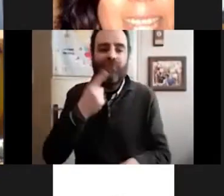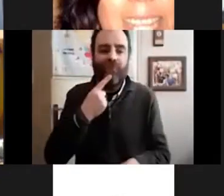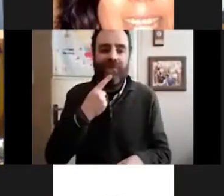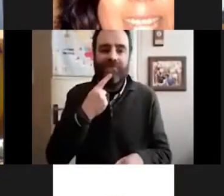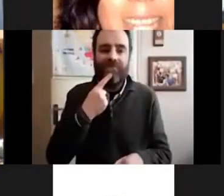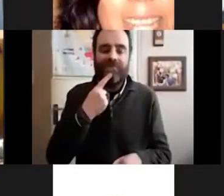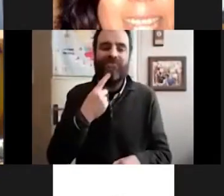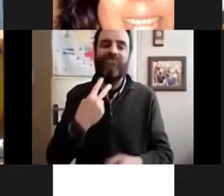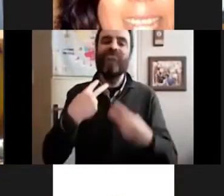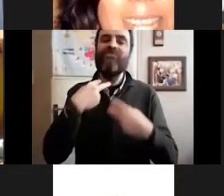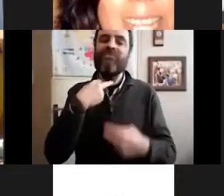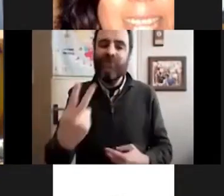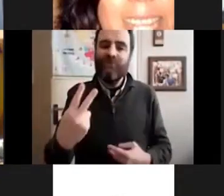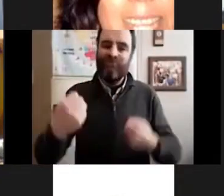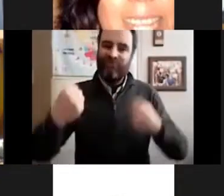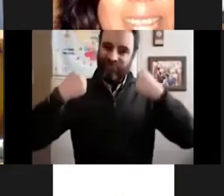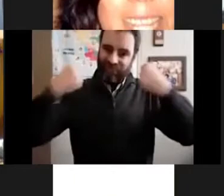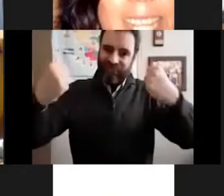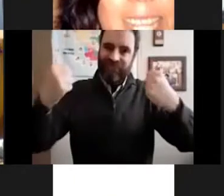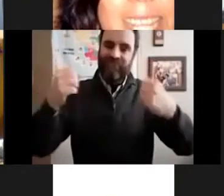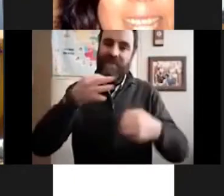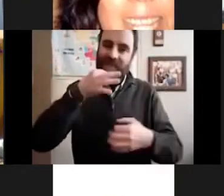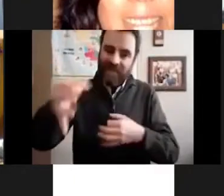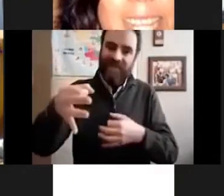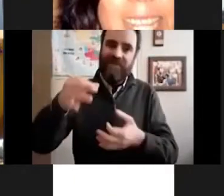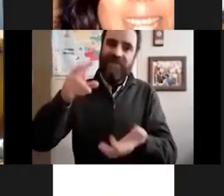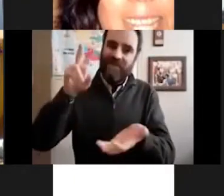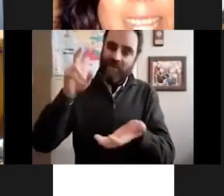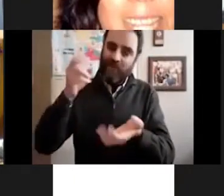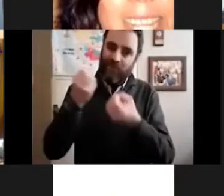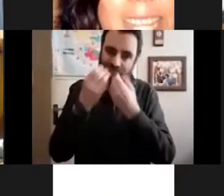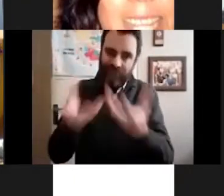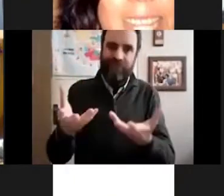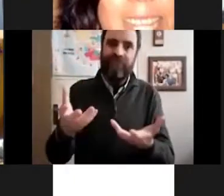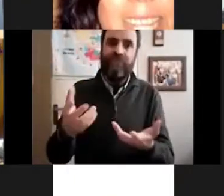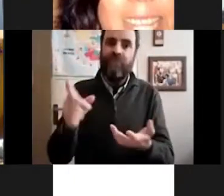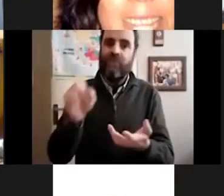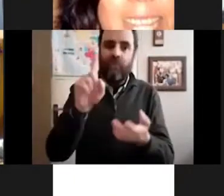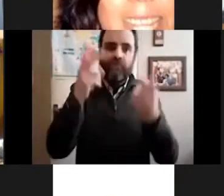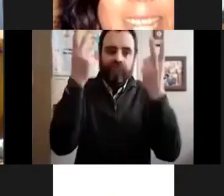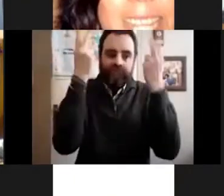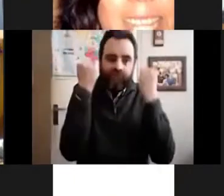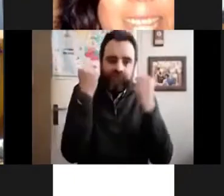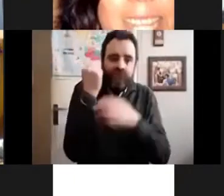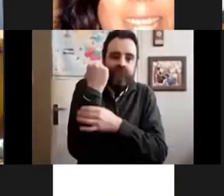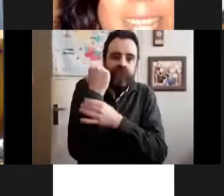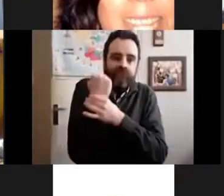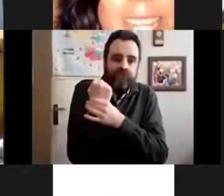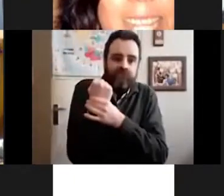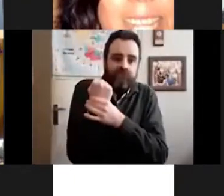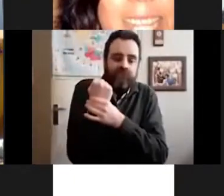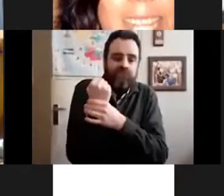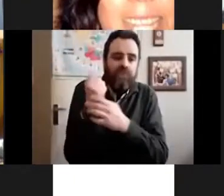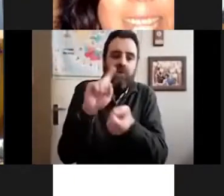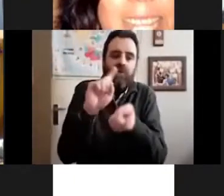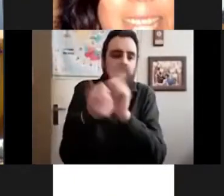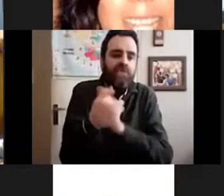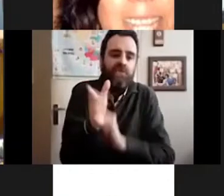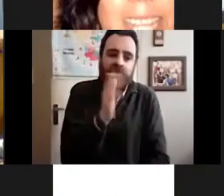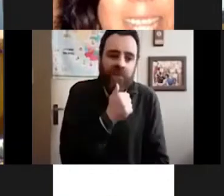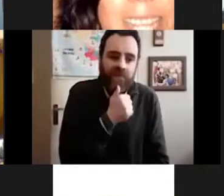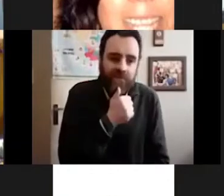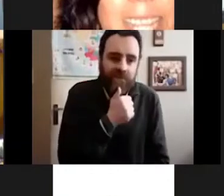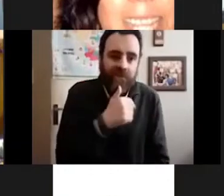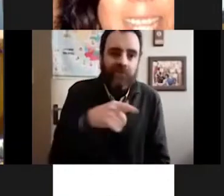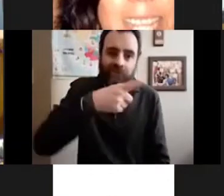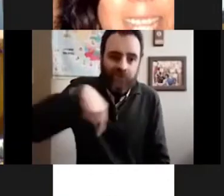fondo. Esto para las personas sordas, lo mismo, ellos tienen una voz, tienen que ser valientes, tienen que expresar lo que piensan,